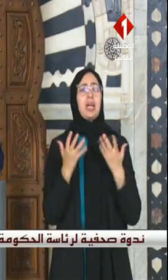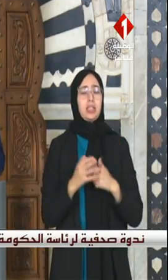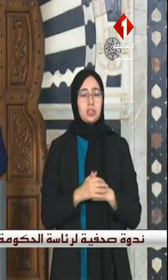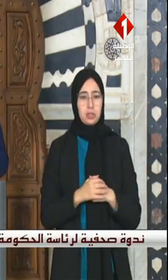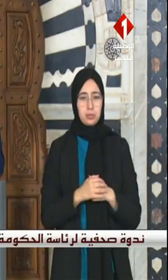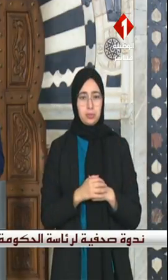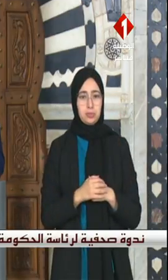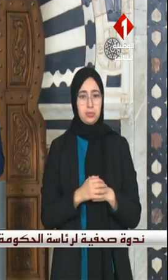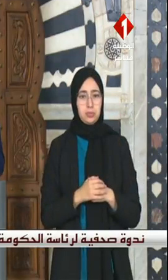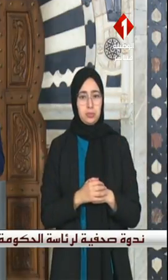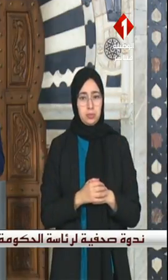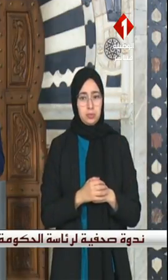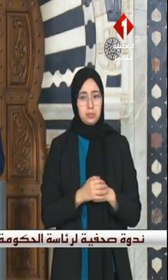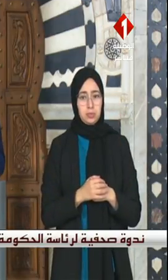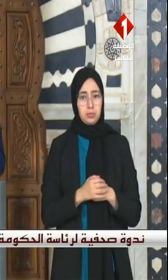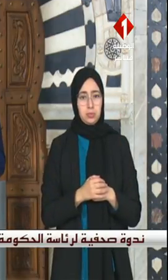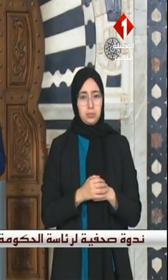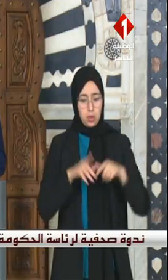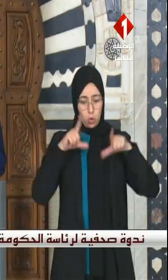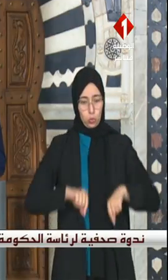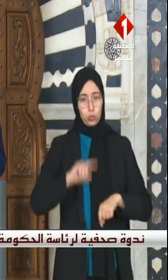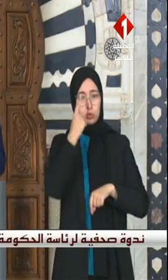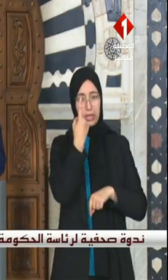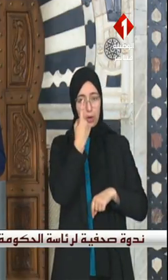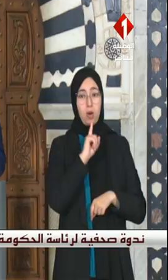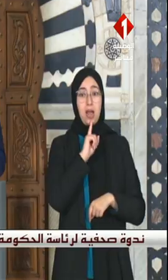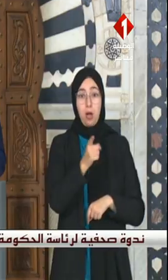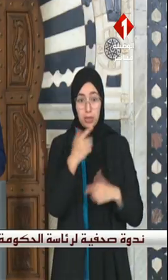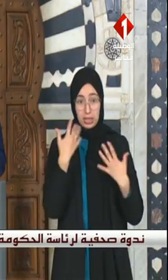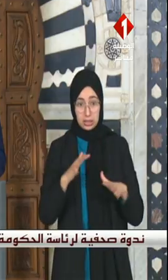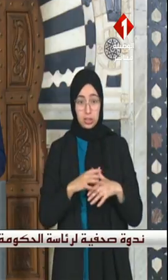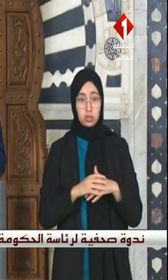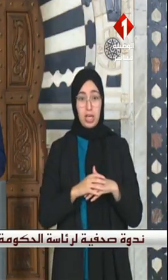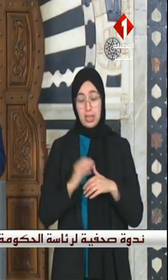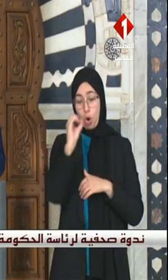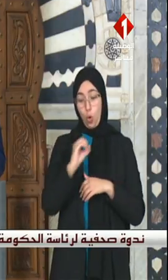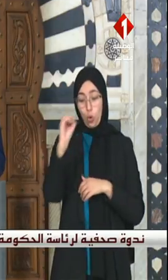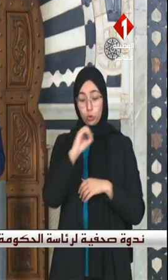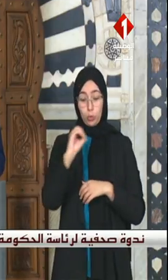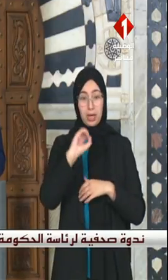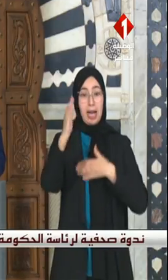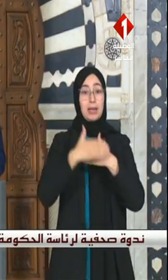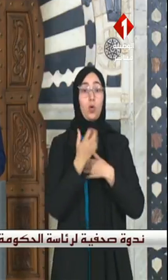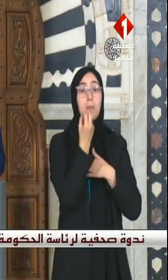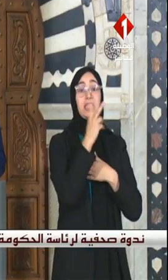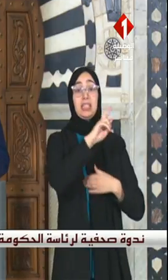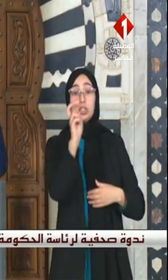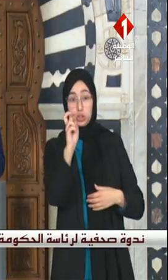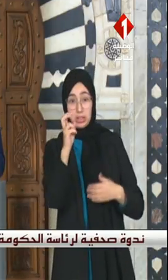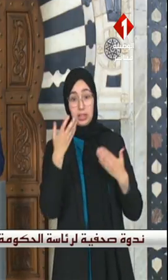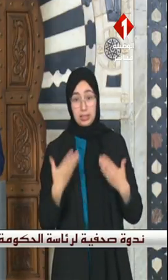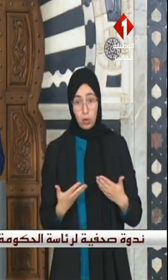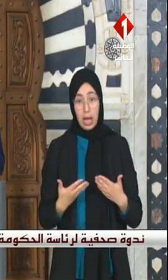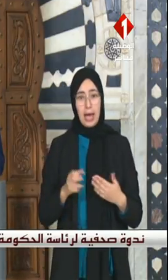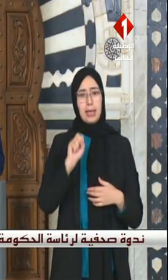تو حاليا فتنا 200 سيد رئيس حكومة كان ذكر علم أعلننا اللي في آخر شهر أكتوبر بشكل عنا 220 سرير، احنا